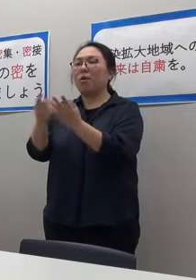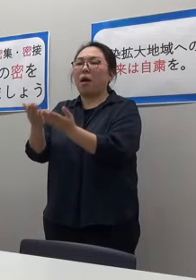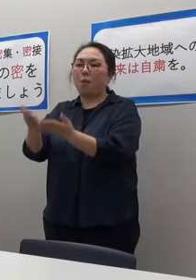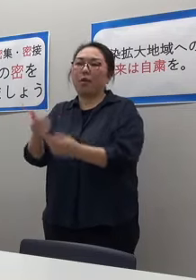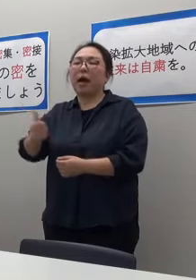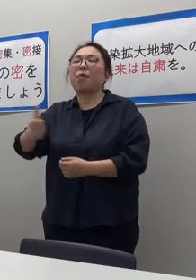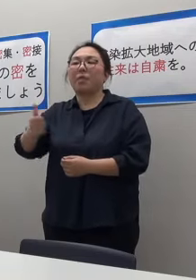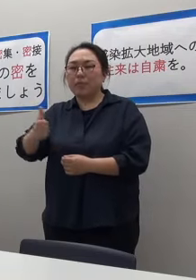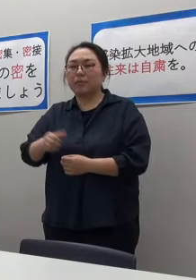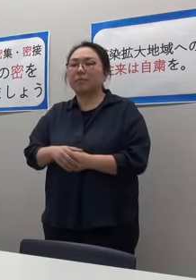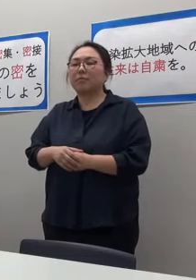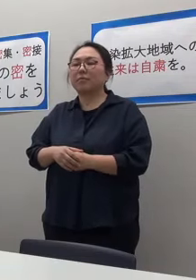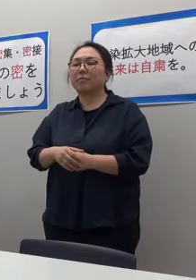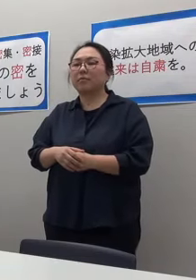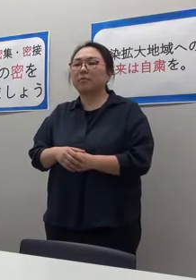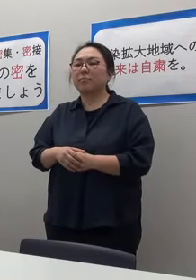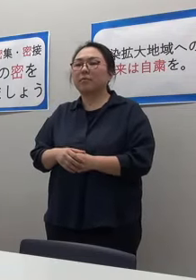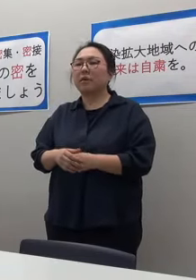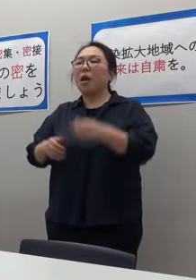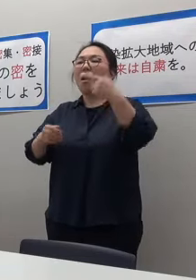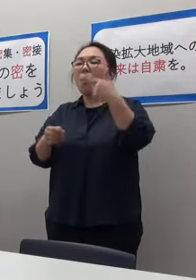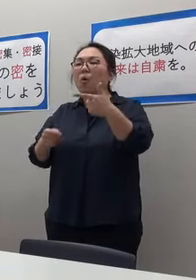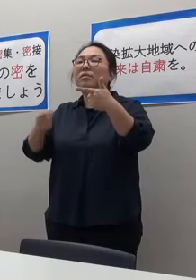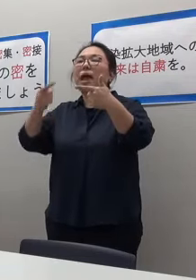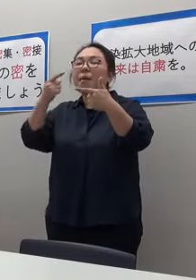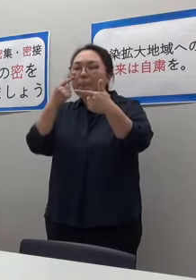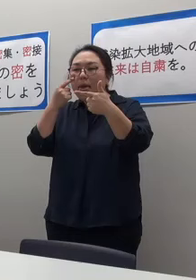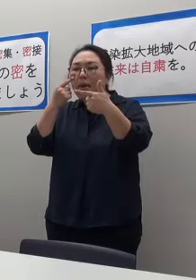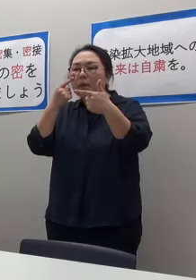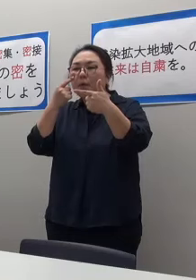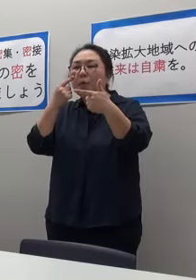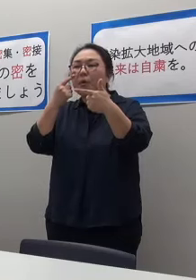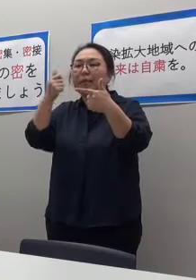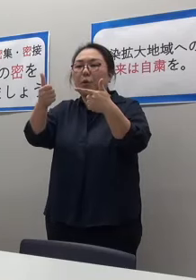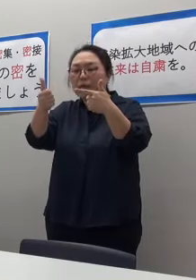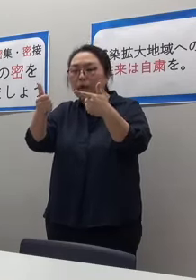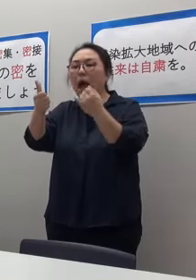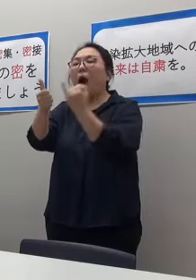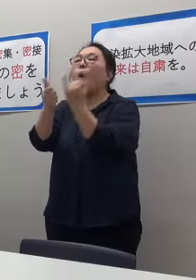につきましては奥様がいらっしゃいます。説明につきましては、